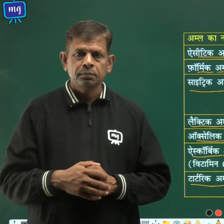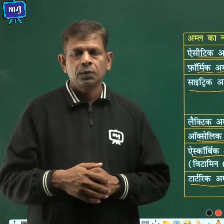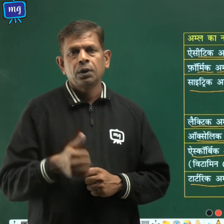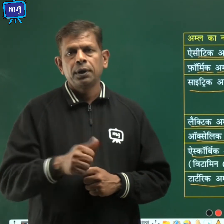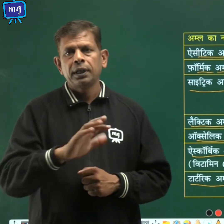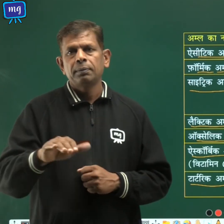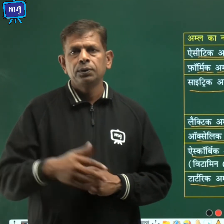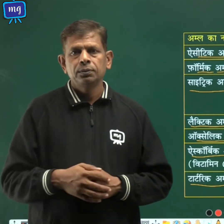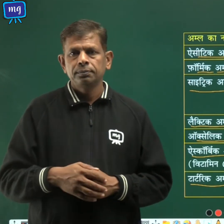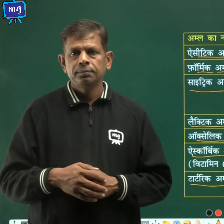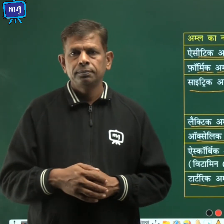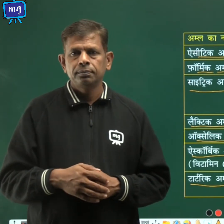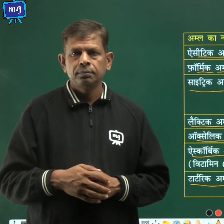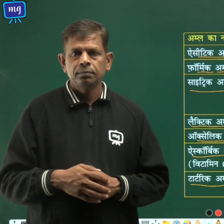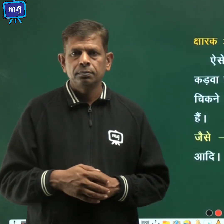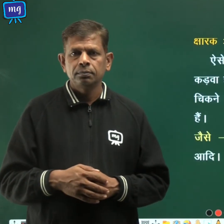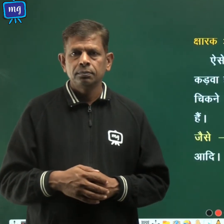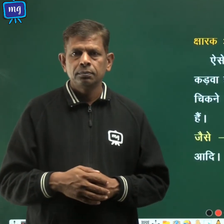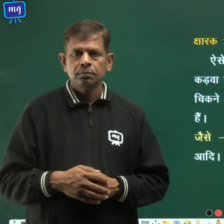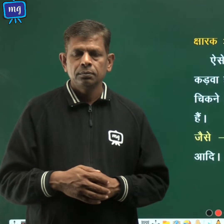ठीक है बच्चों।